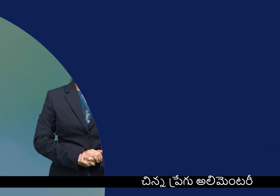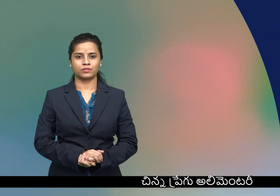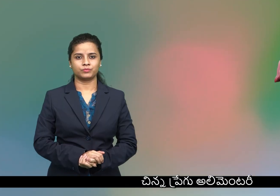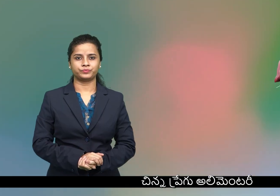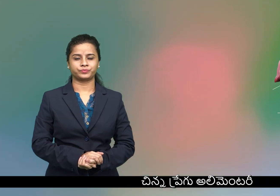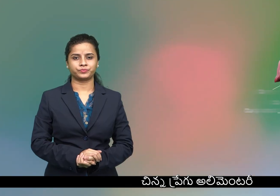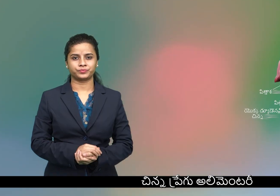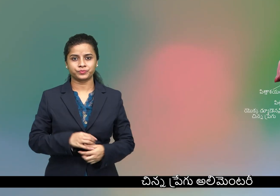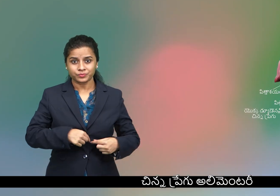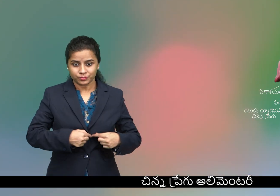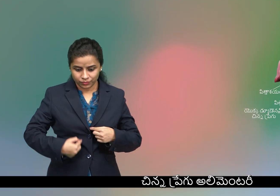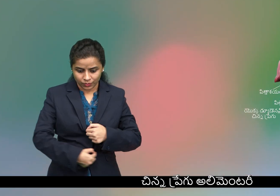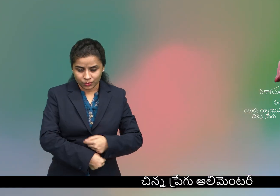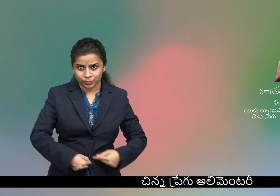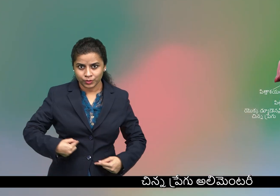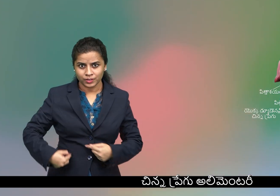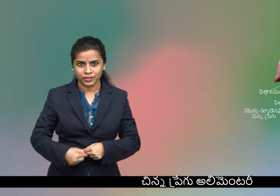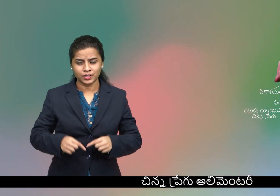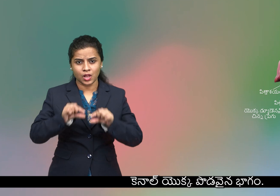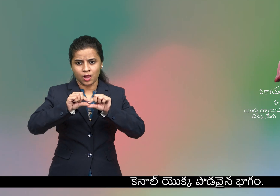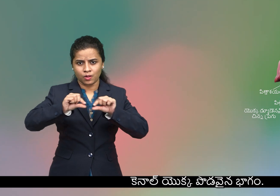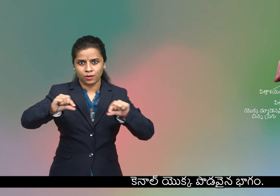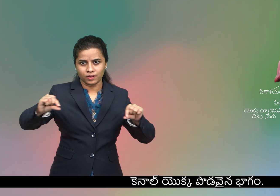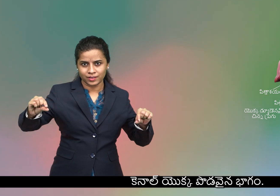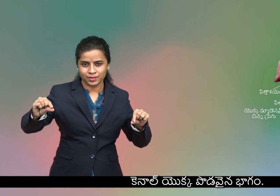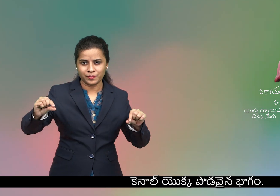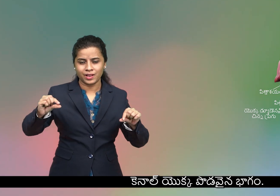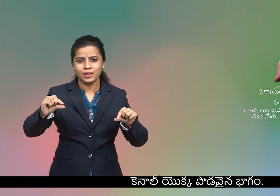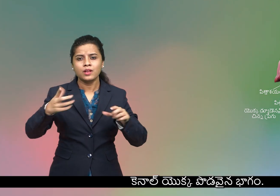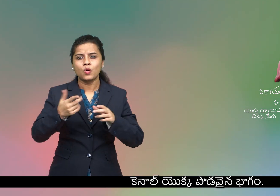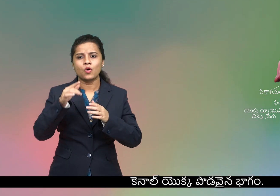చిన్న ప్రేగు అలిమెంటరీ కెనాల్ యొక్క పొడవైన భాగం.